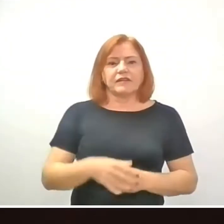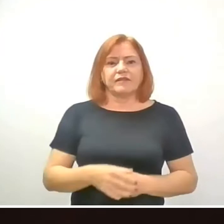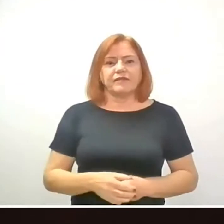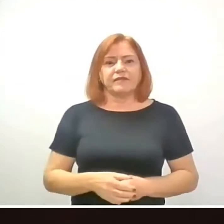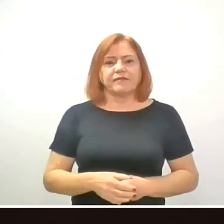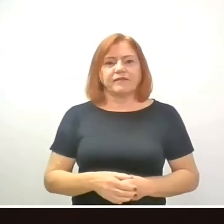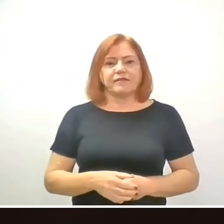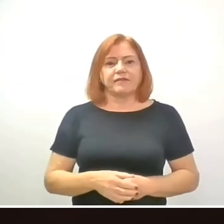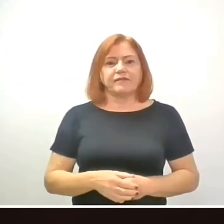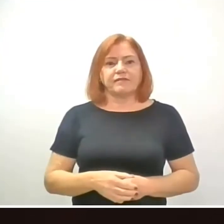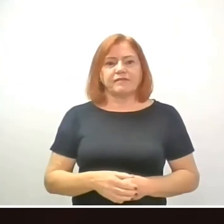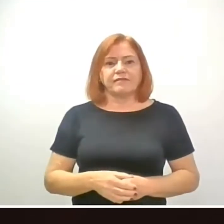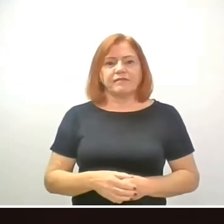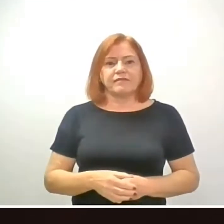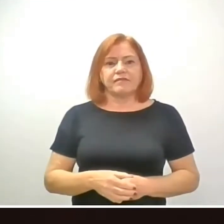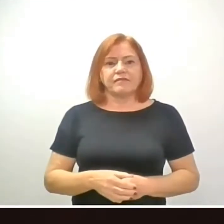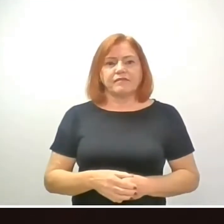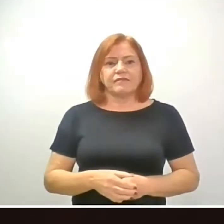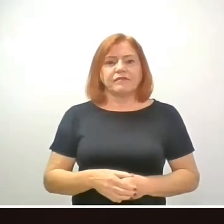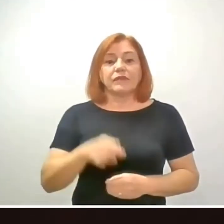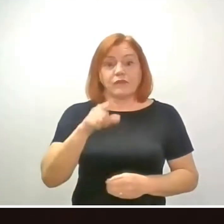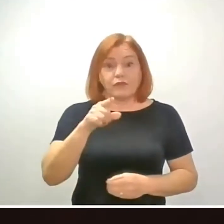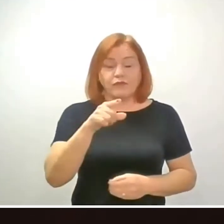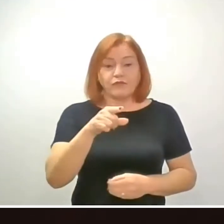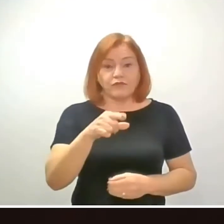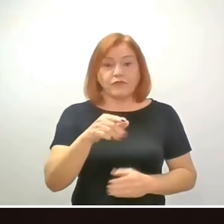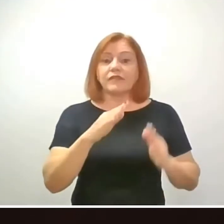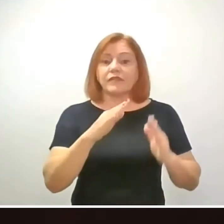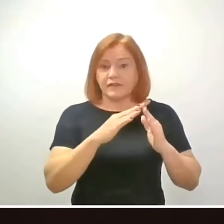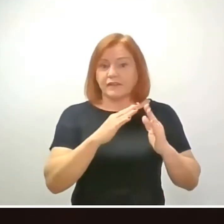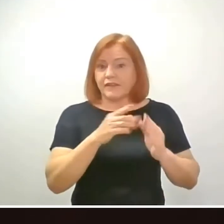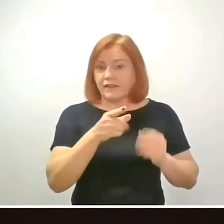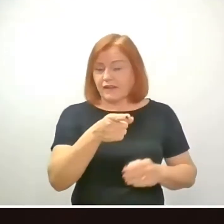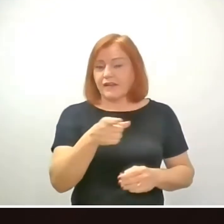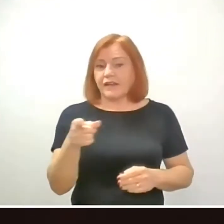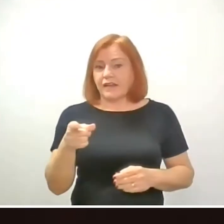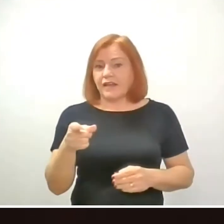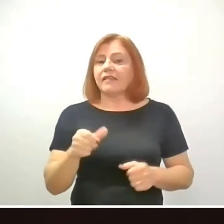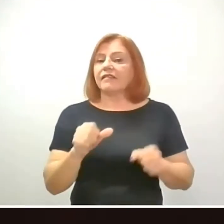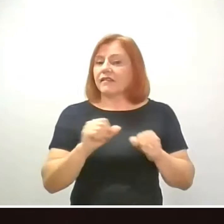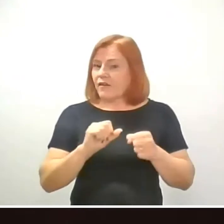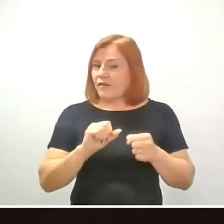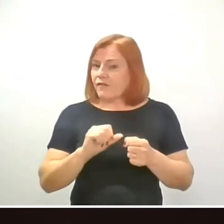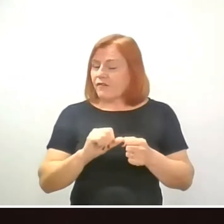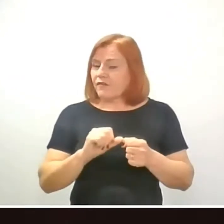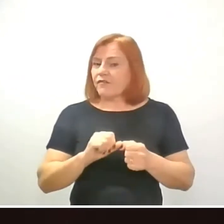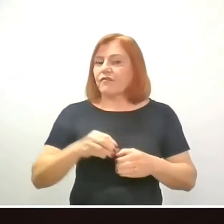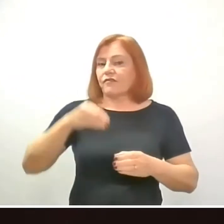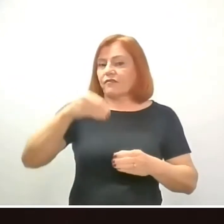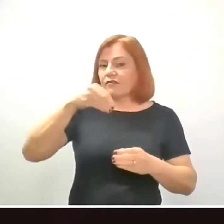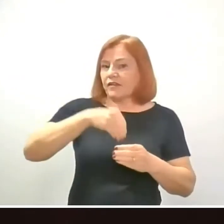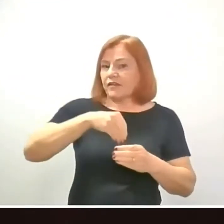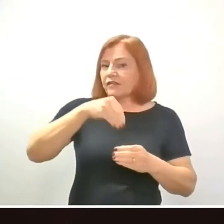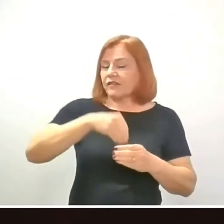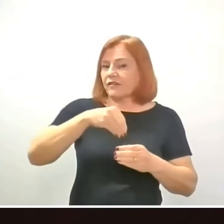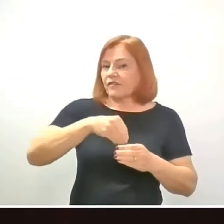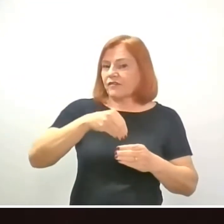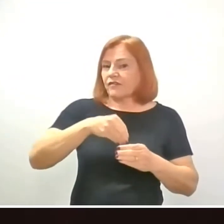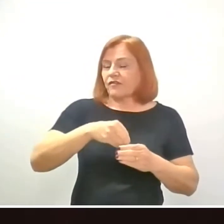aproveita, faça as suas ofertas no